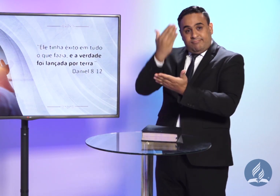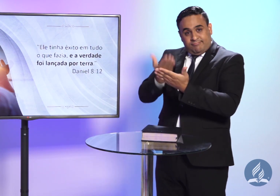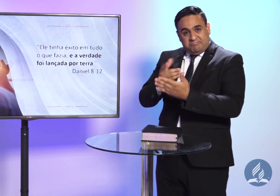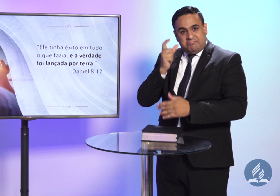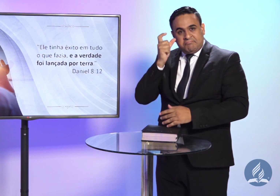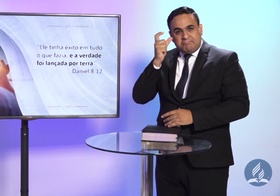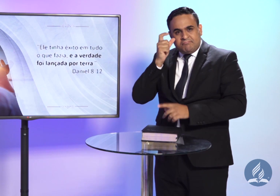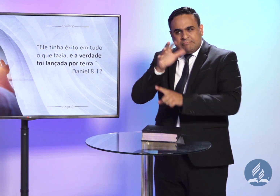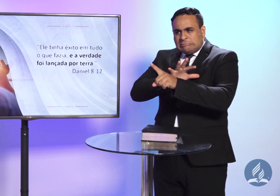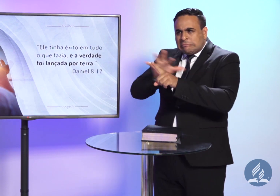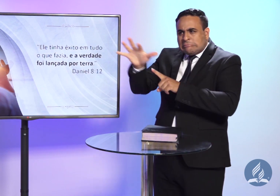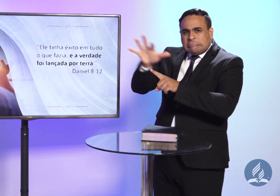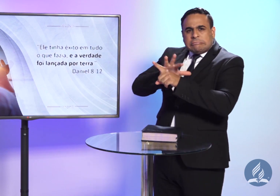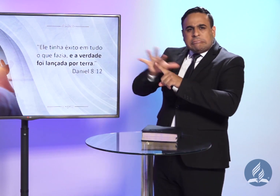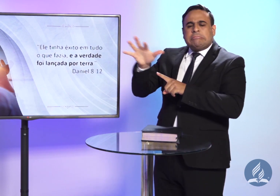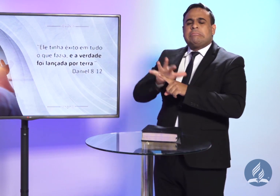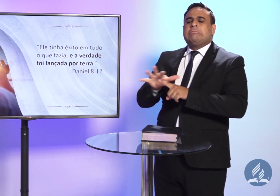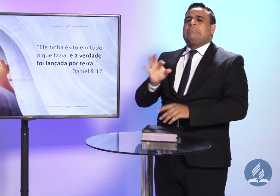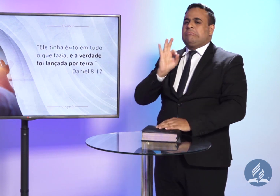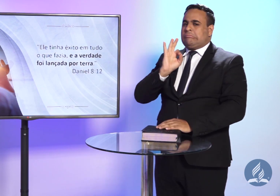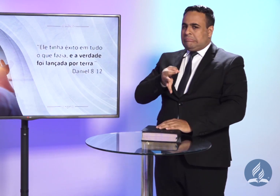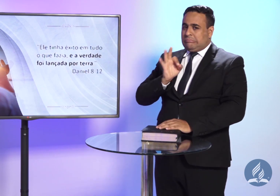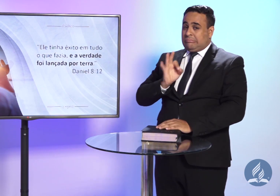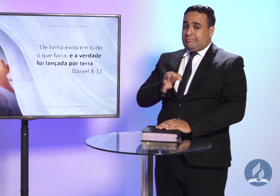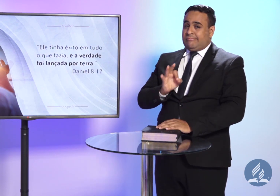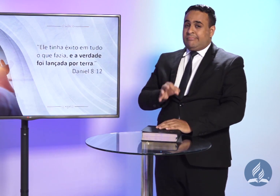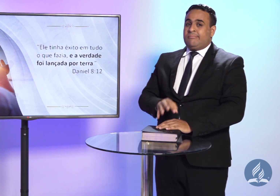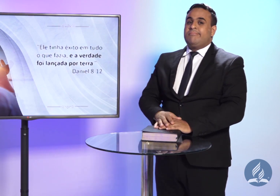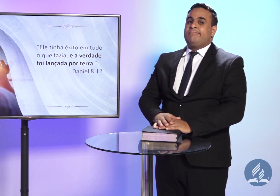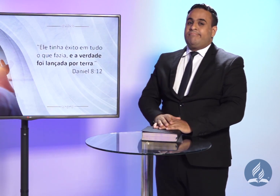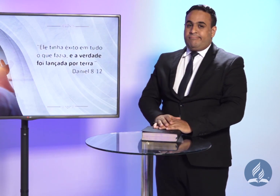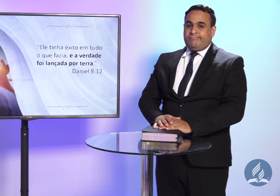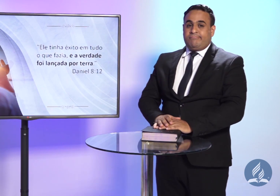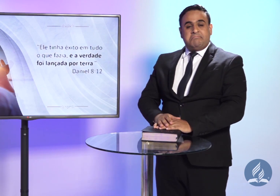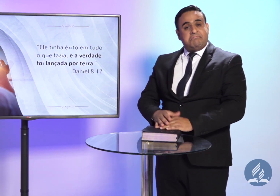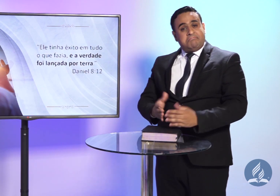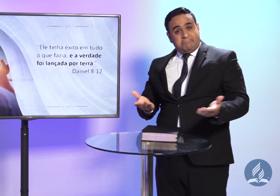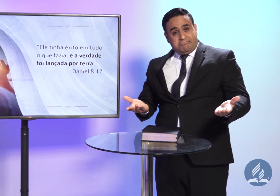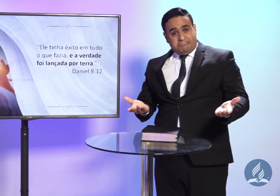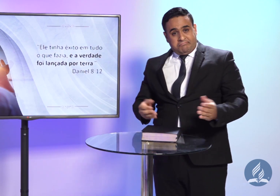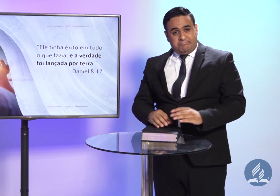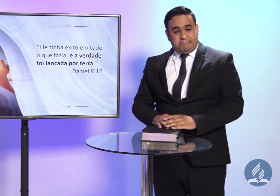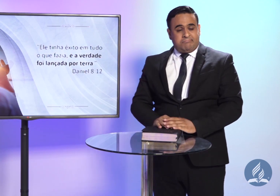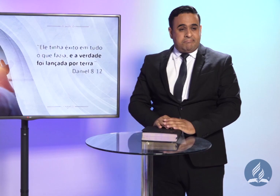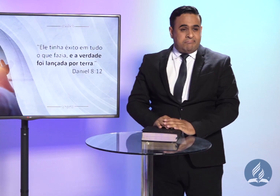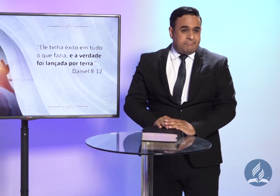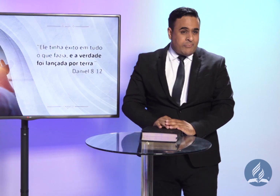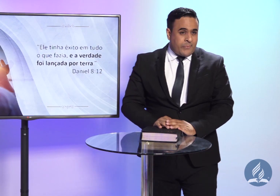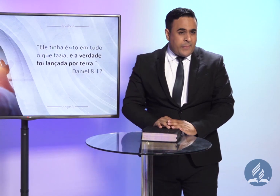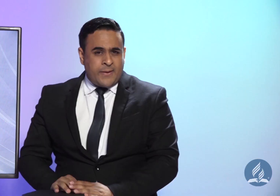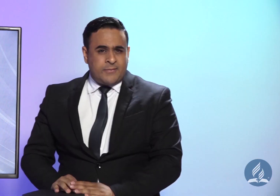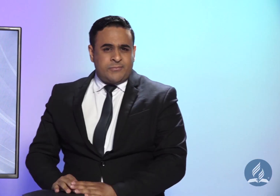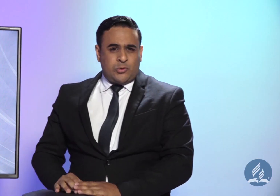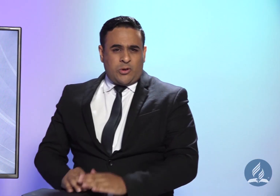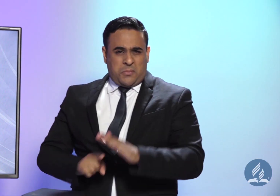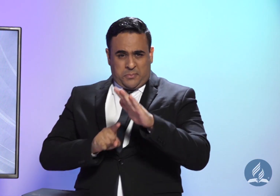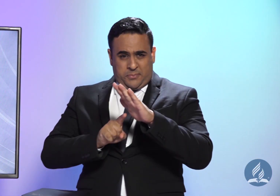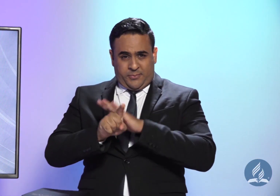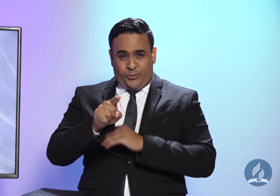pessoas. E se você for pesquisar e for analisar, você vai perceber que é isso que está acontecendo. Muitas pessoas estão